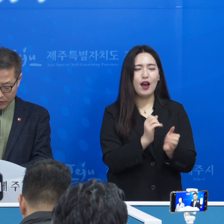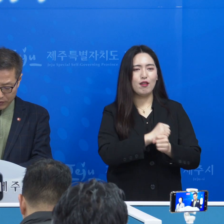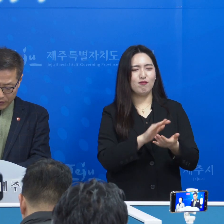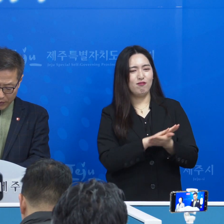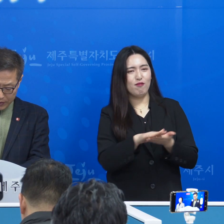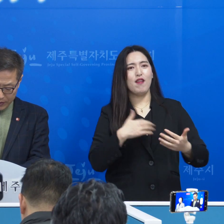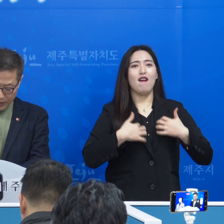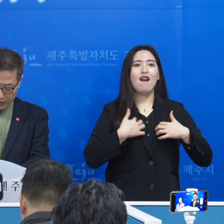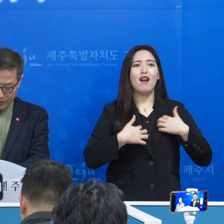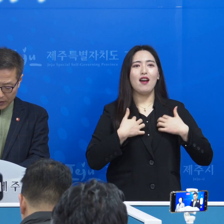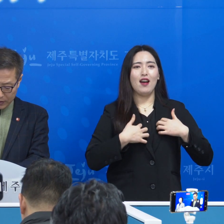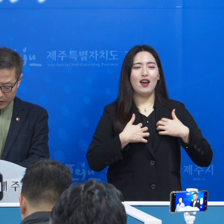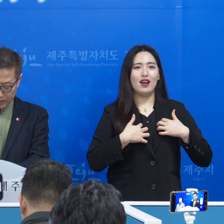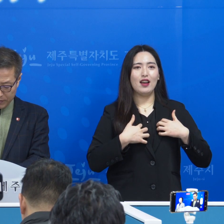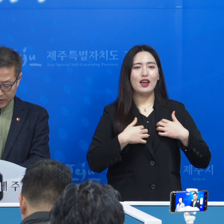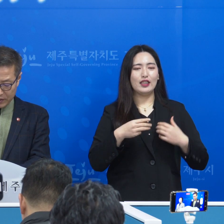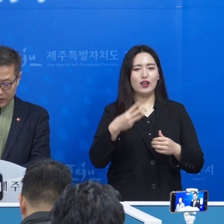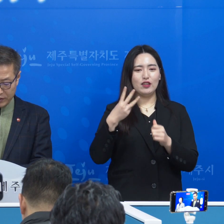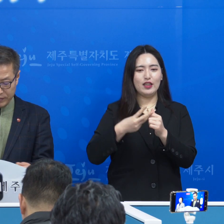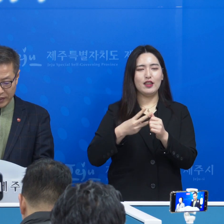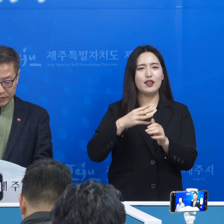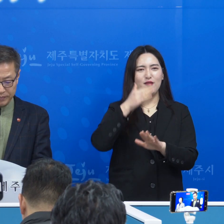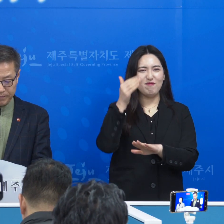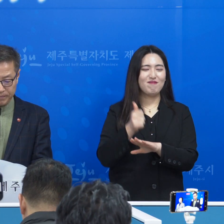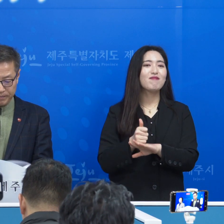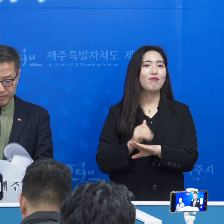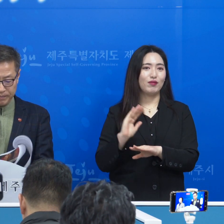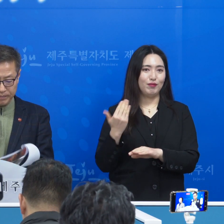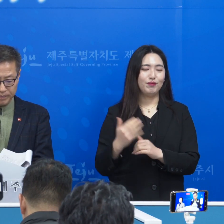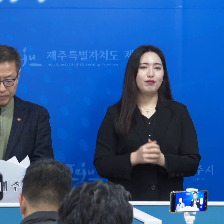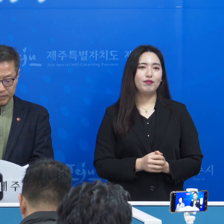대동놀이로 화려한 셋째 날을 마무리할 계획입니다.